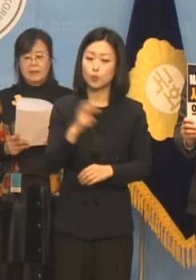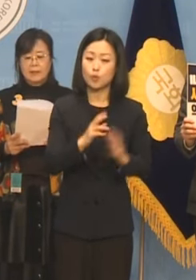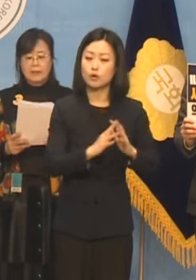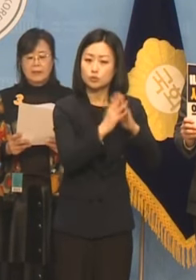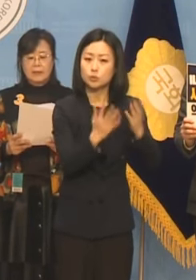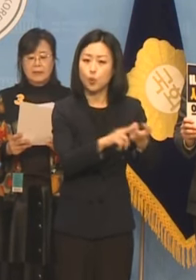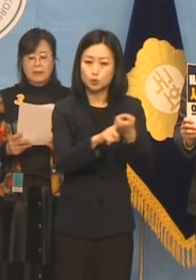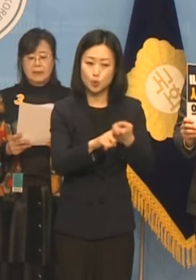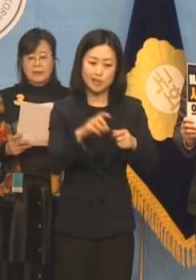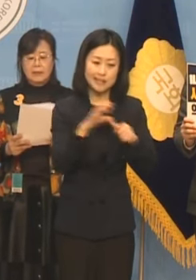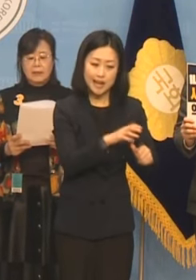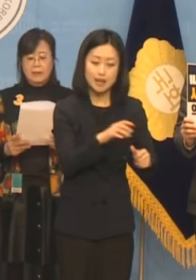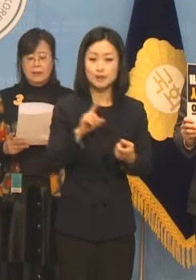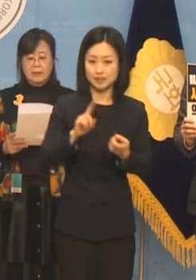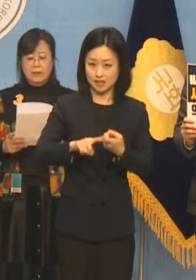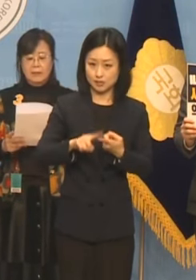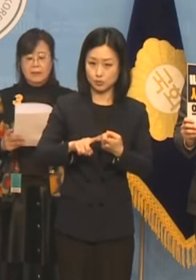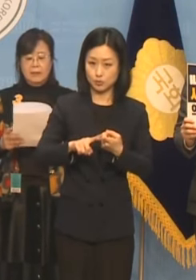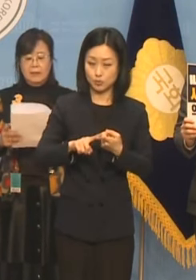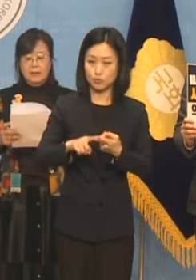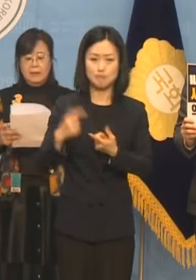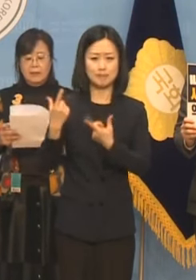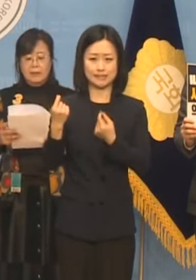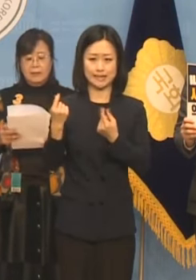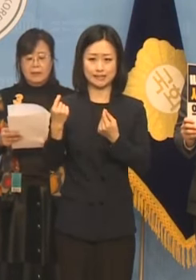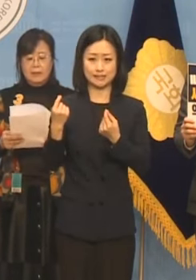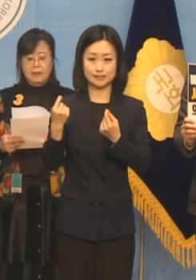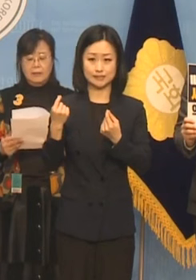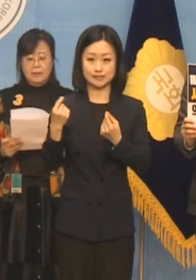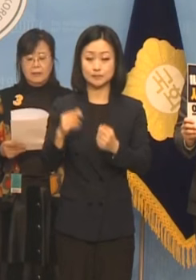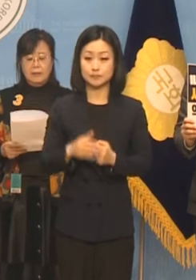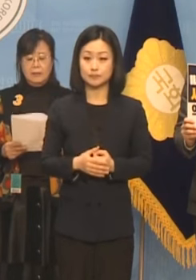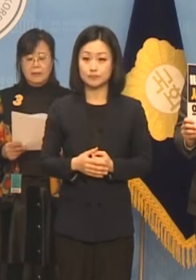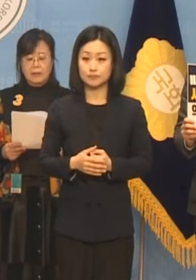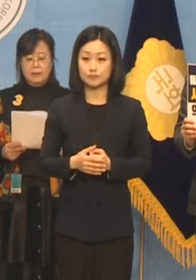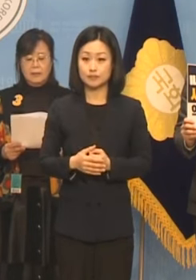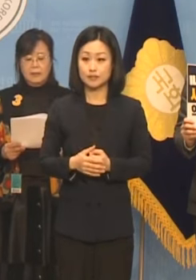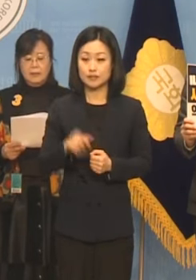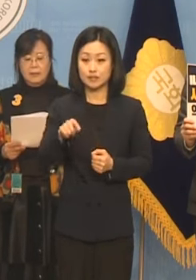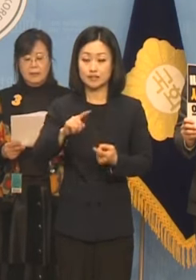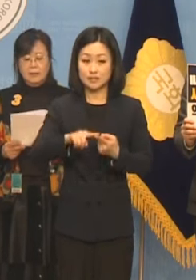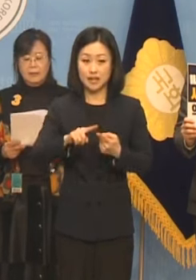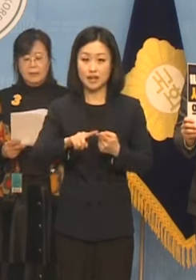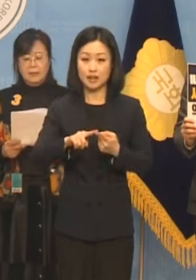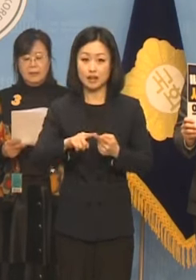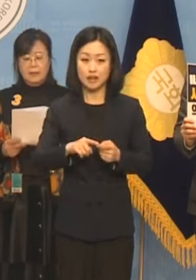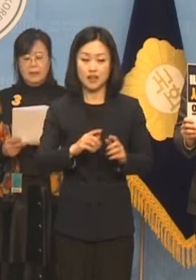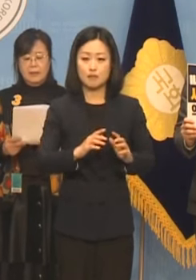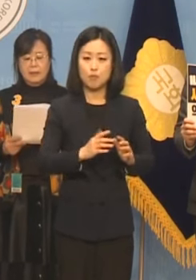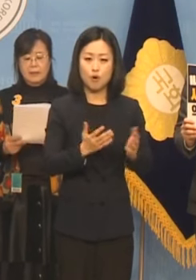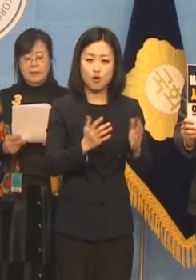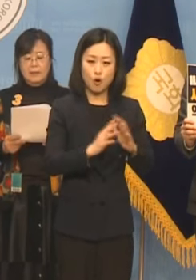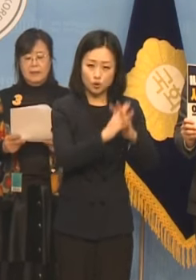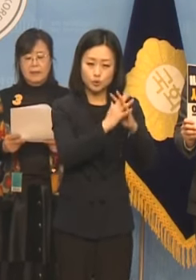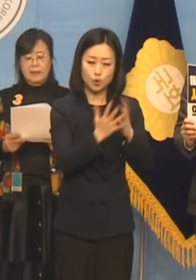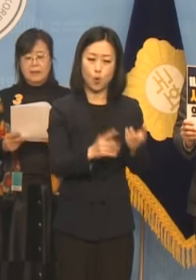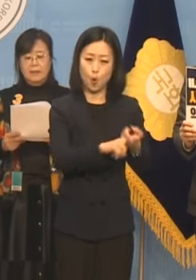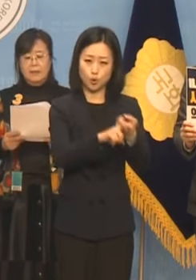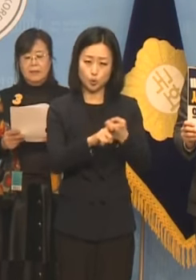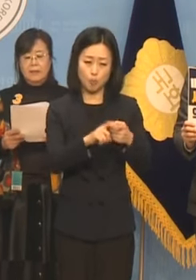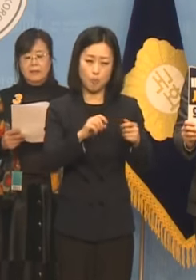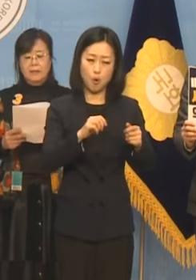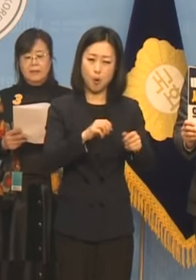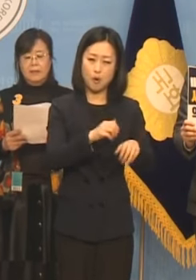건설노조 탄압 사례도 마찬가지입니다. 당시나 오늘이나 건폭 운운하며 건설 현장의 문제로